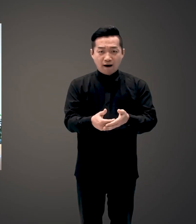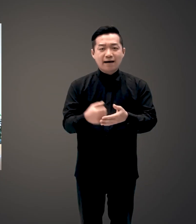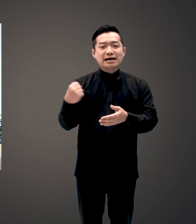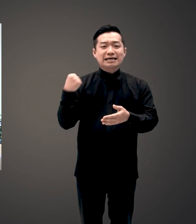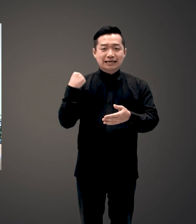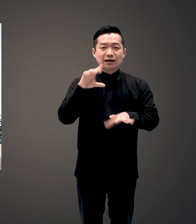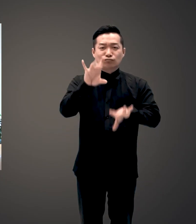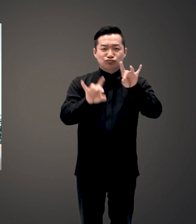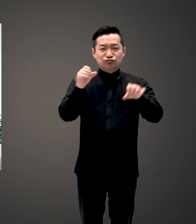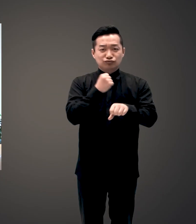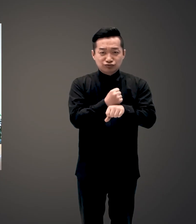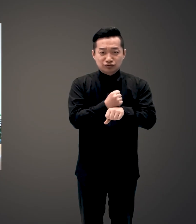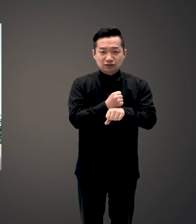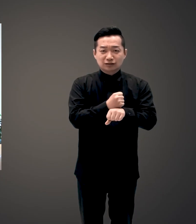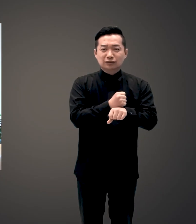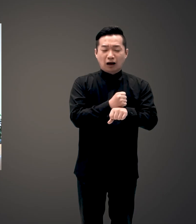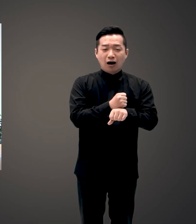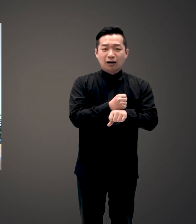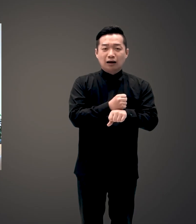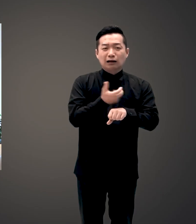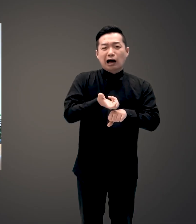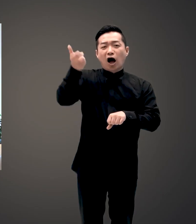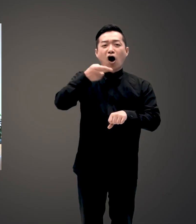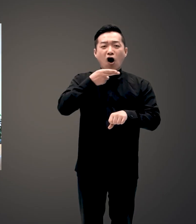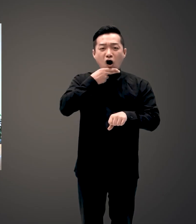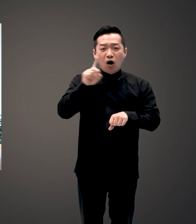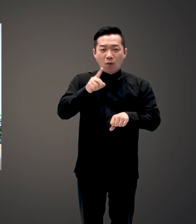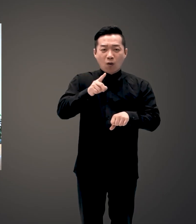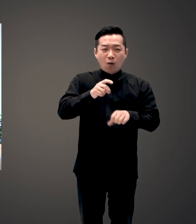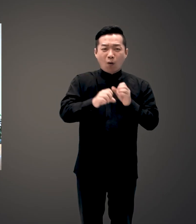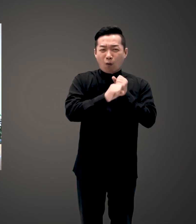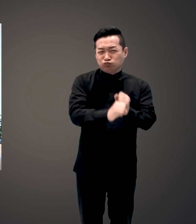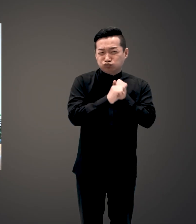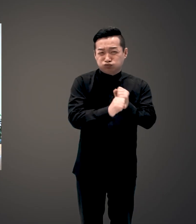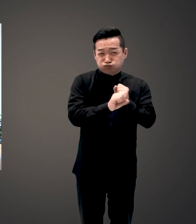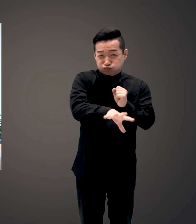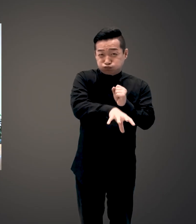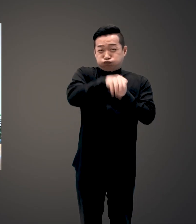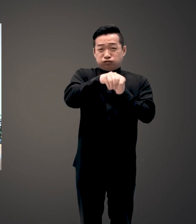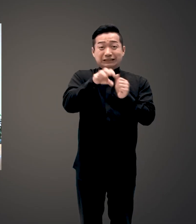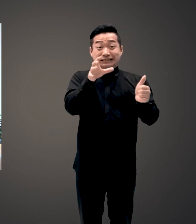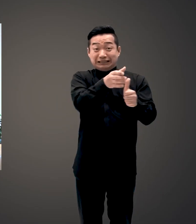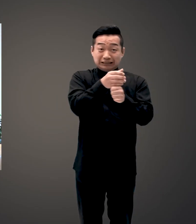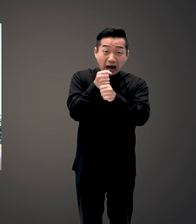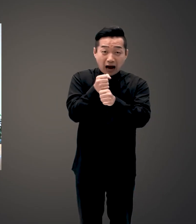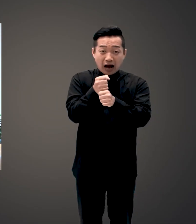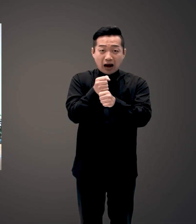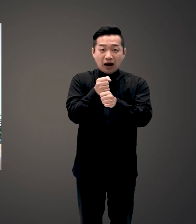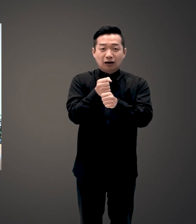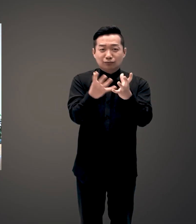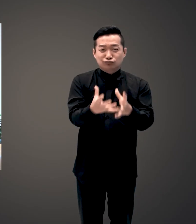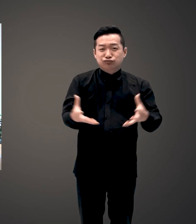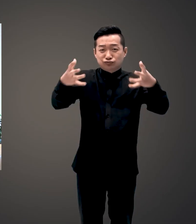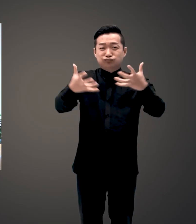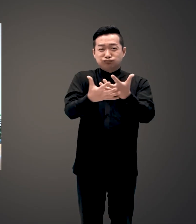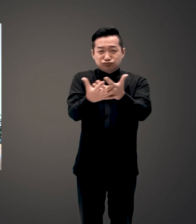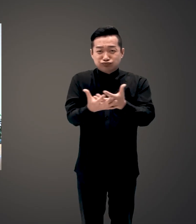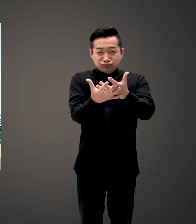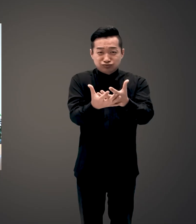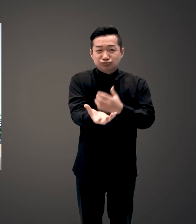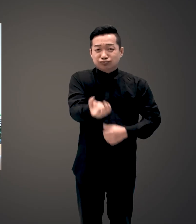여기에 집요하게 질문하고 대답하고 시행착오를 겪으며 하나씩 답을 찾아가는 6명이 있습니다.